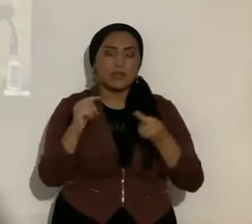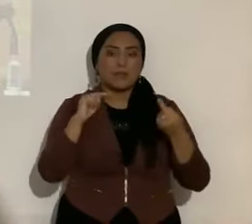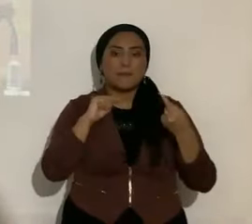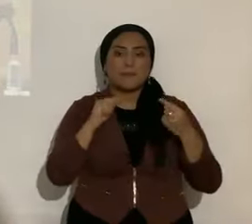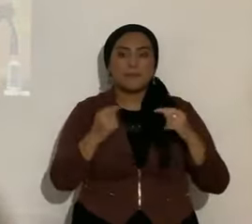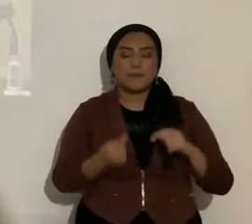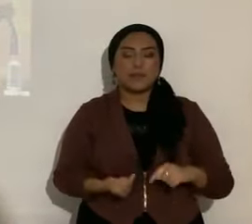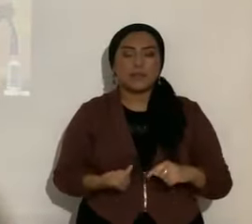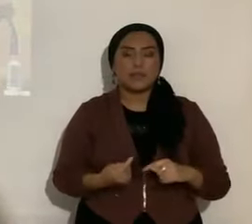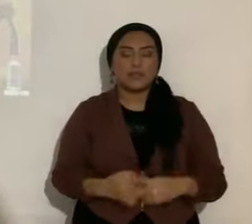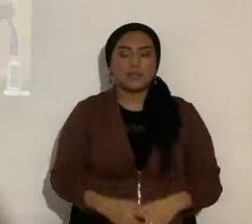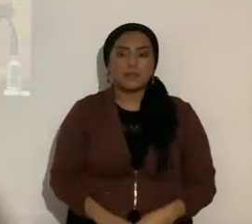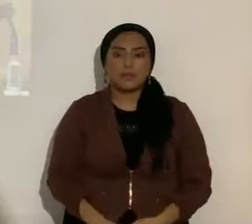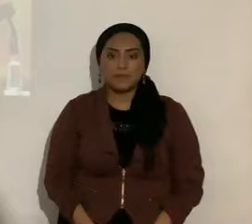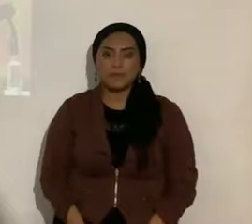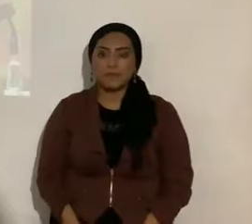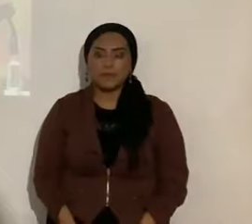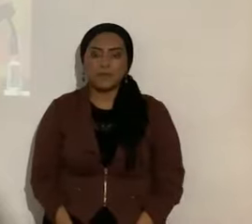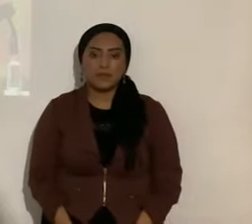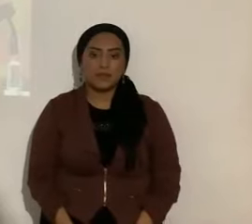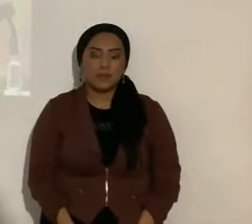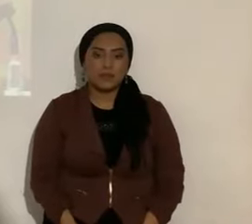como si fuera un duelo, aunque Elías no murió.